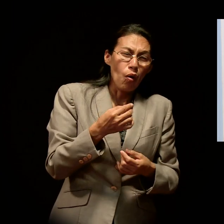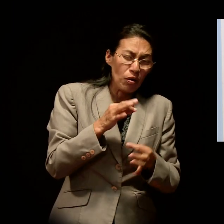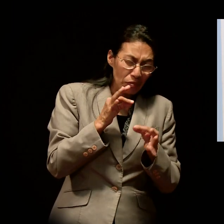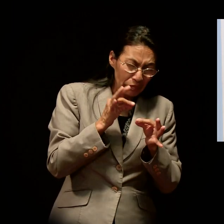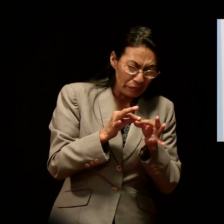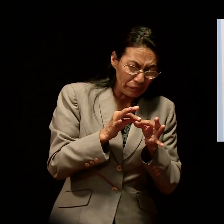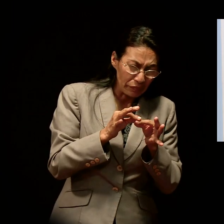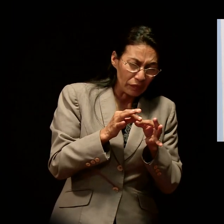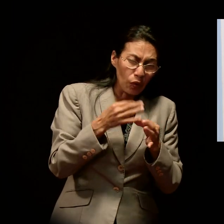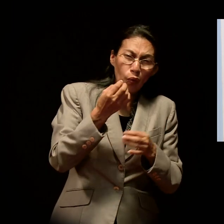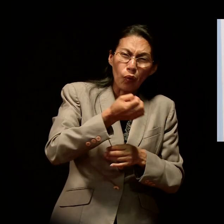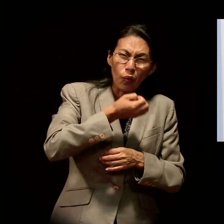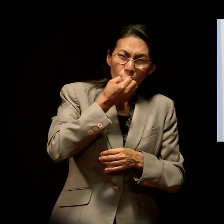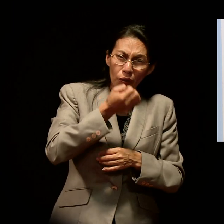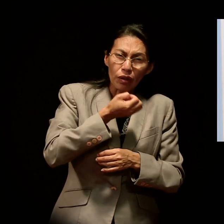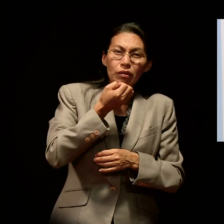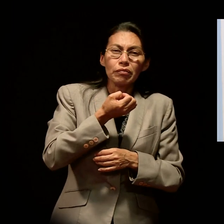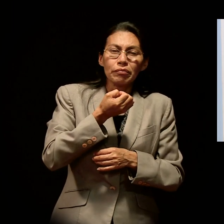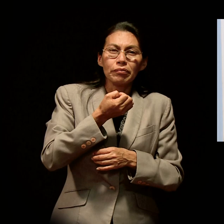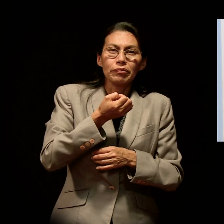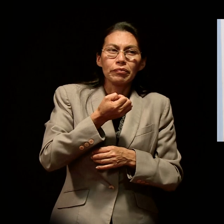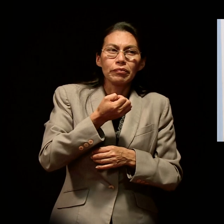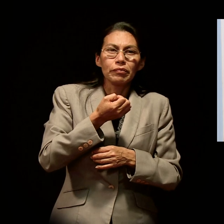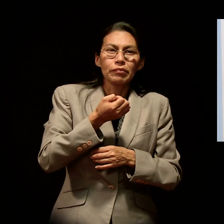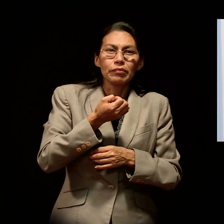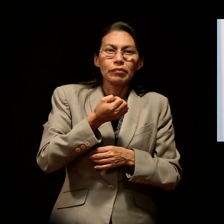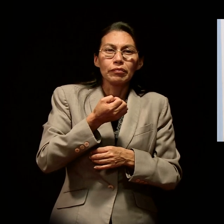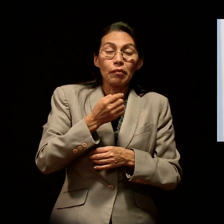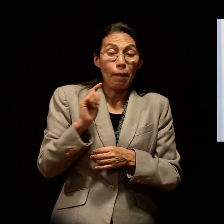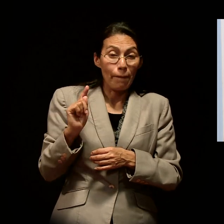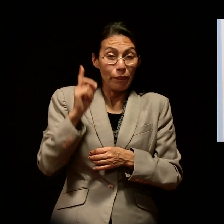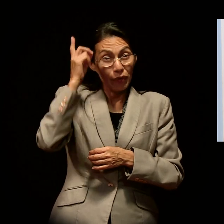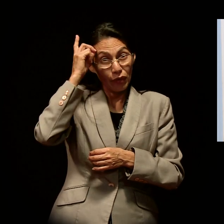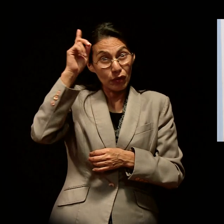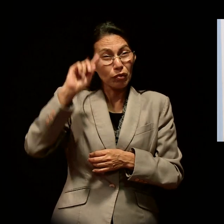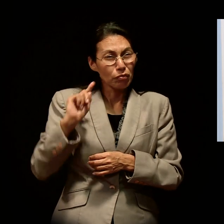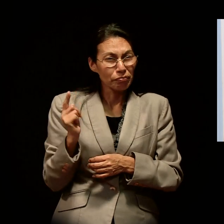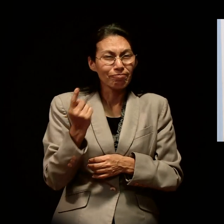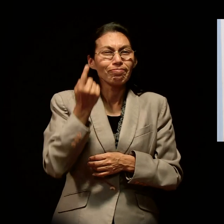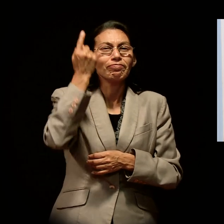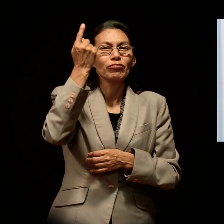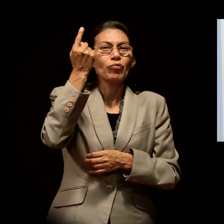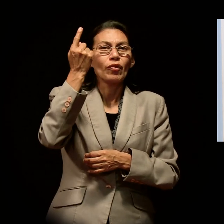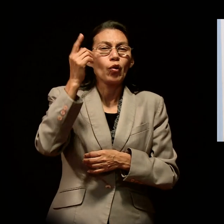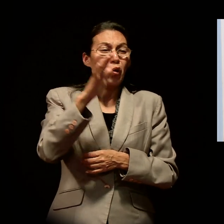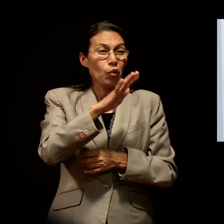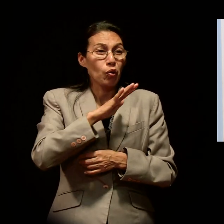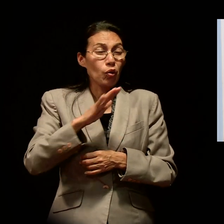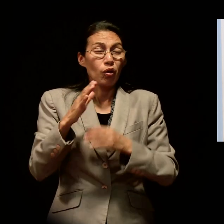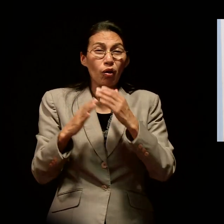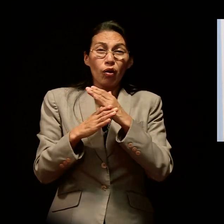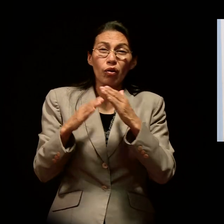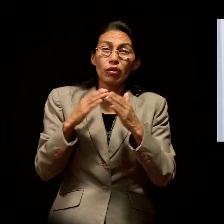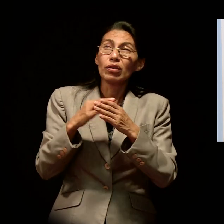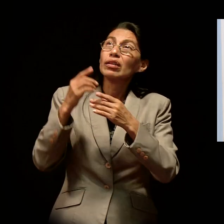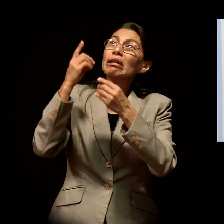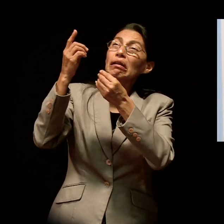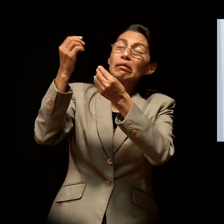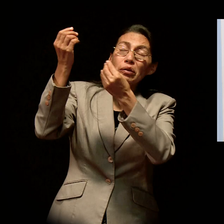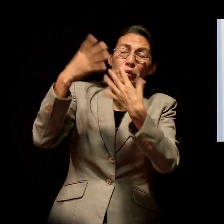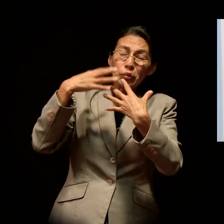mentalmente Pero no por eso vamos a dejar de tener un horario Exacto un tiempo para dedicarlo a la